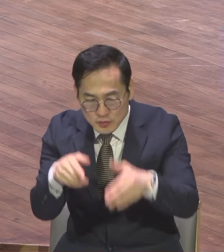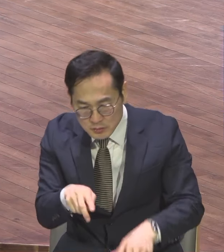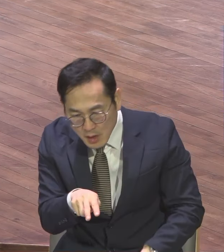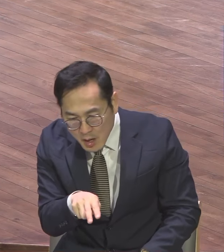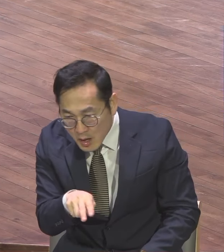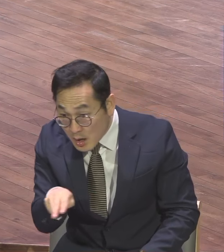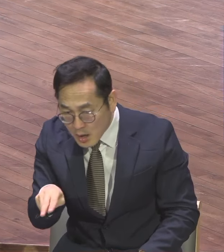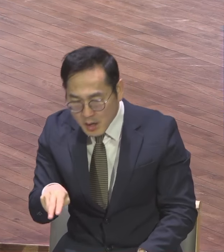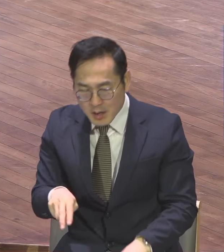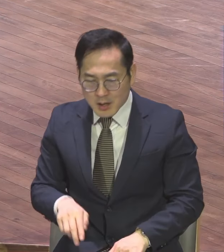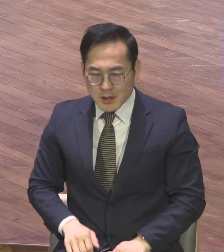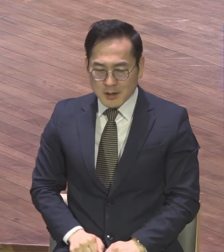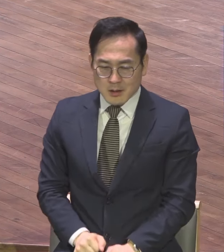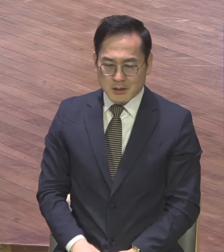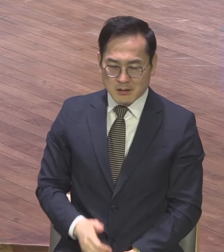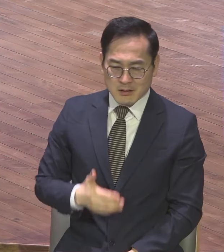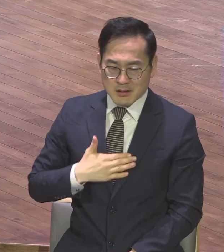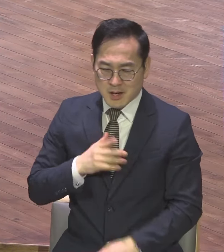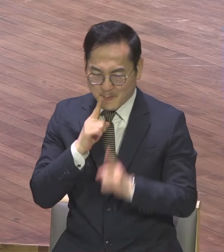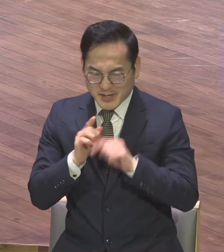순수하게.